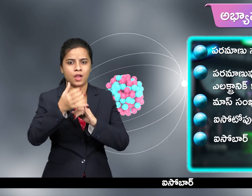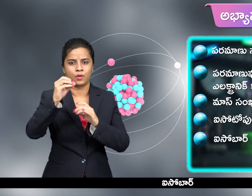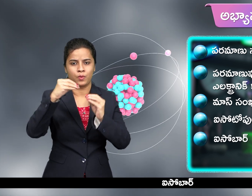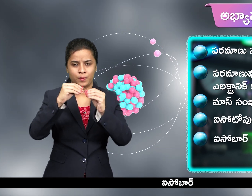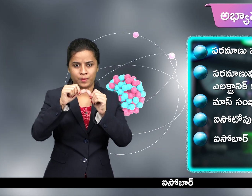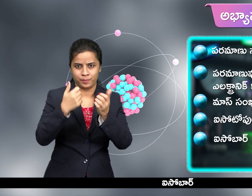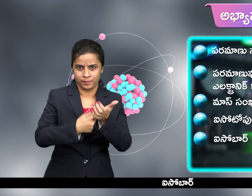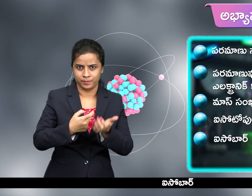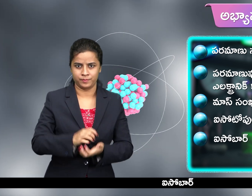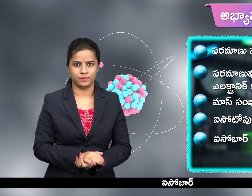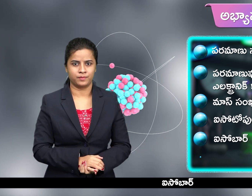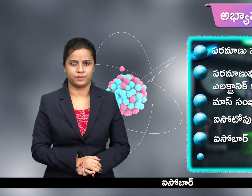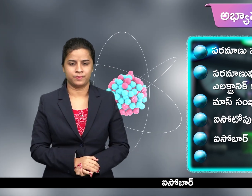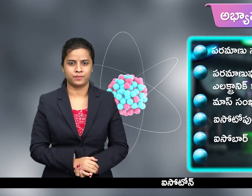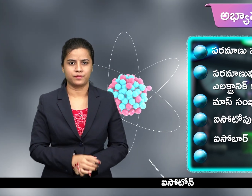ఐసోబార్,